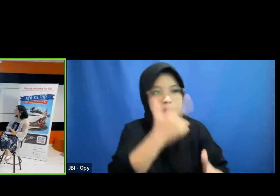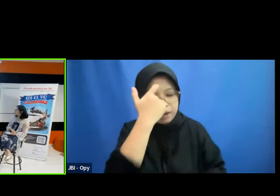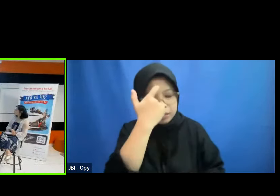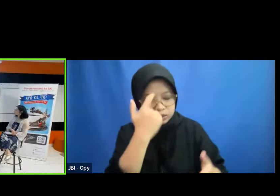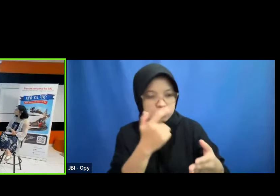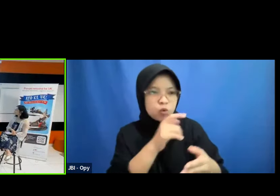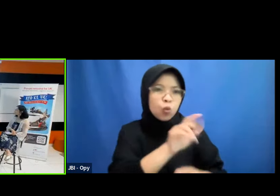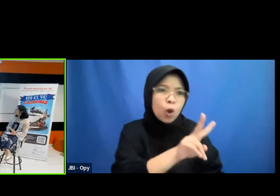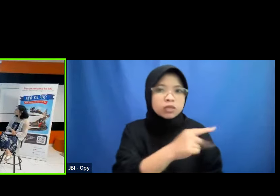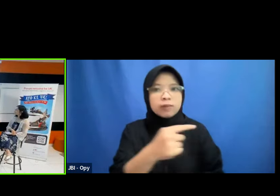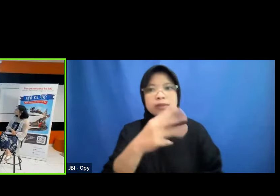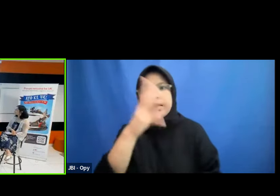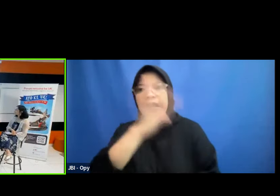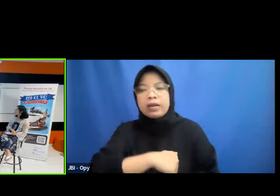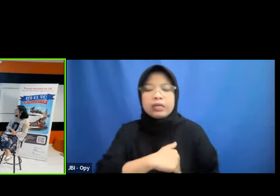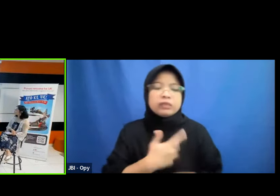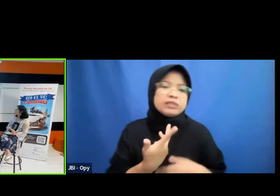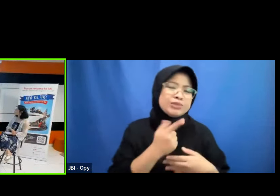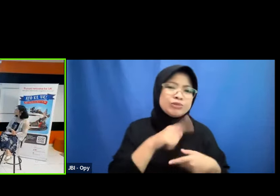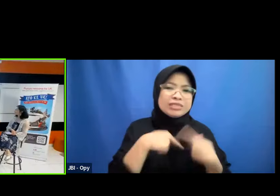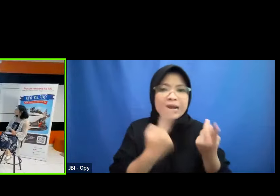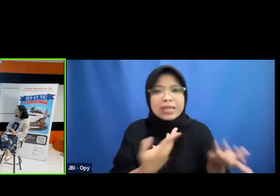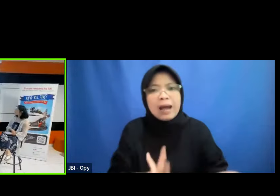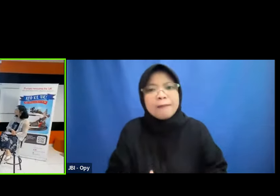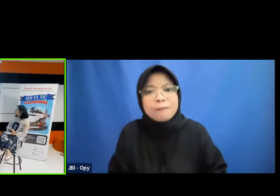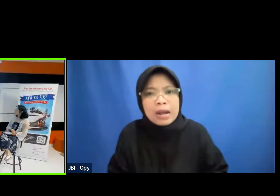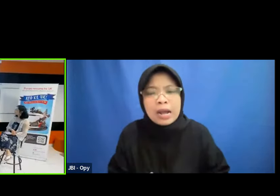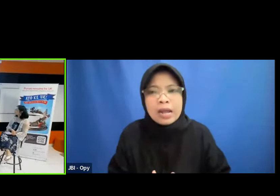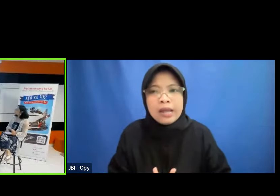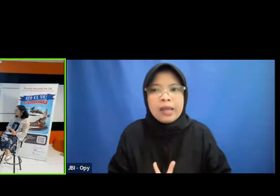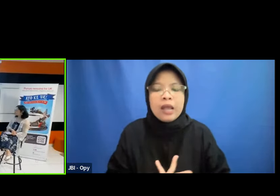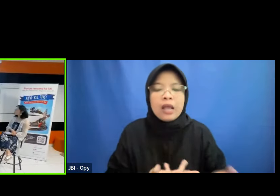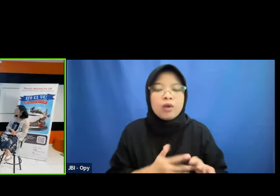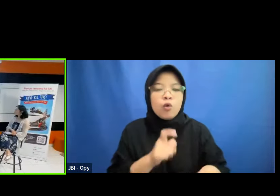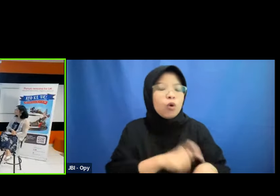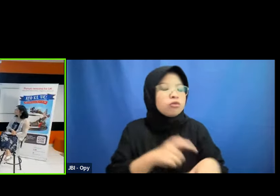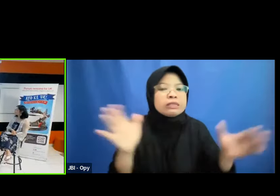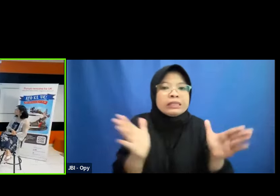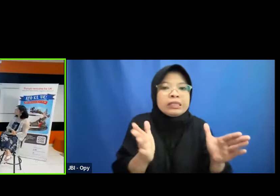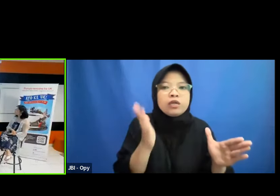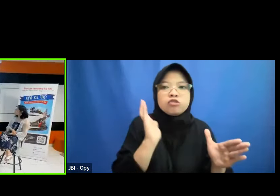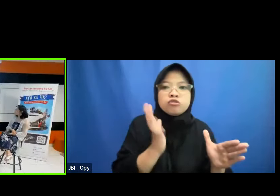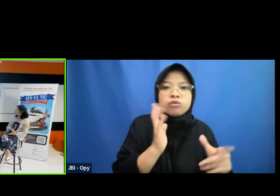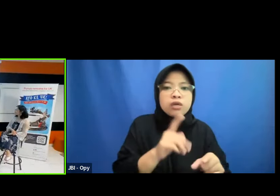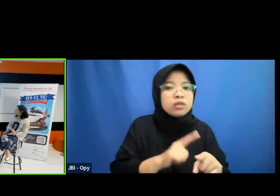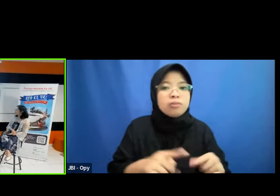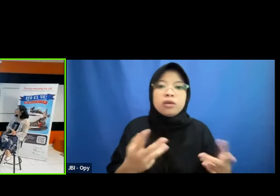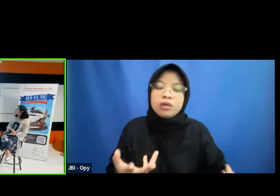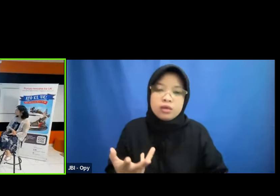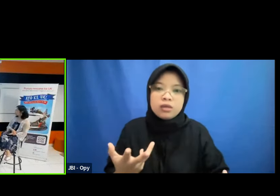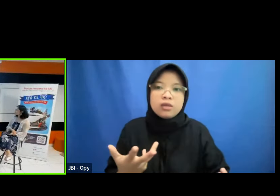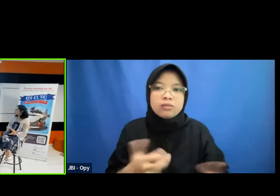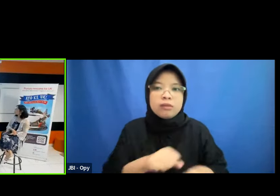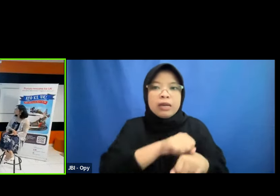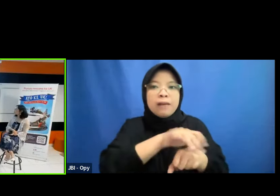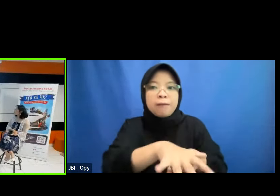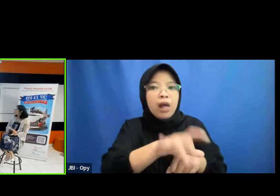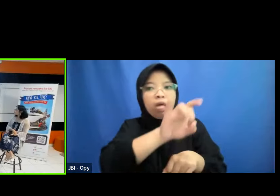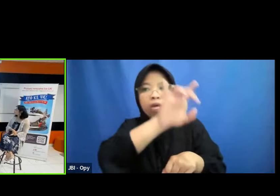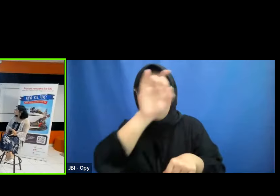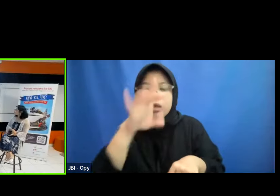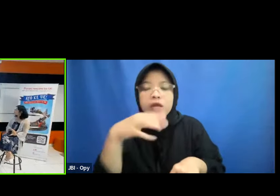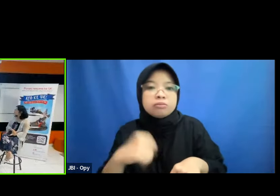hari mikir juga storytelling apa sampai aku bikin itu udah mepet gitu jadi enggak ada kayak Pro ke orang cuma